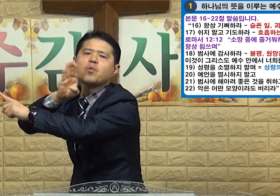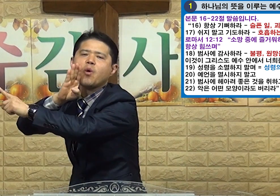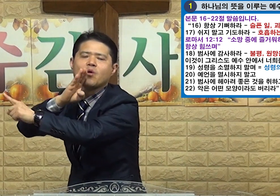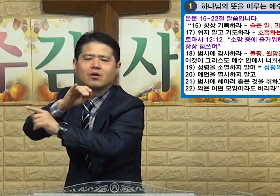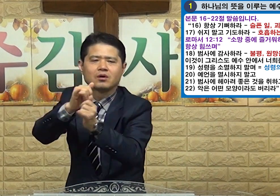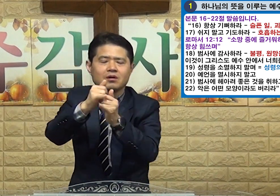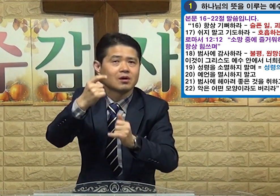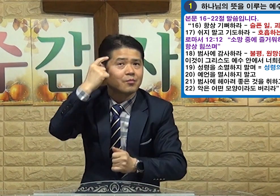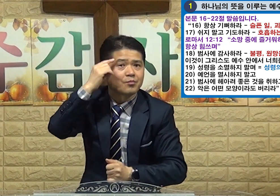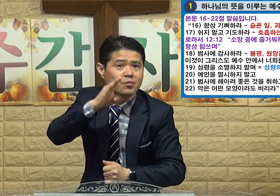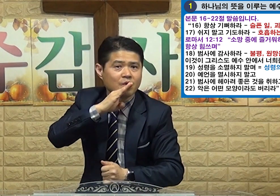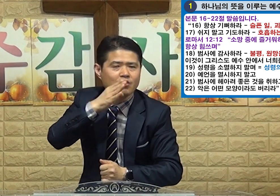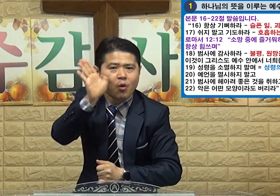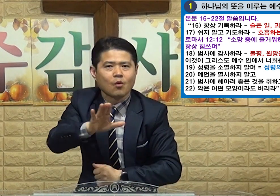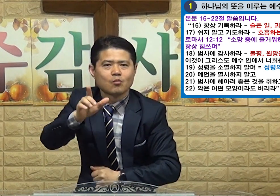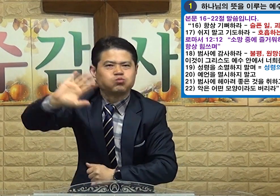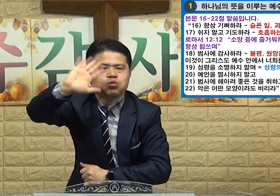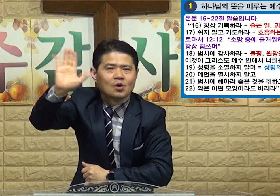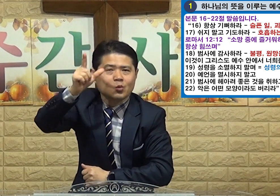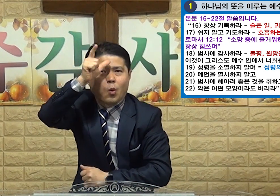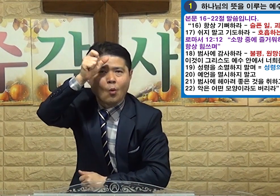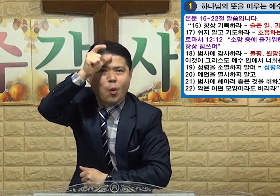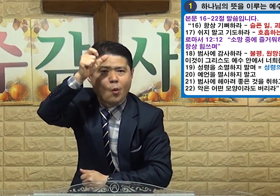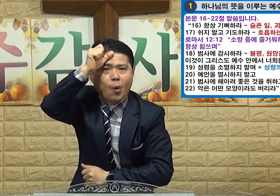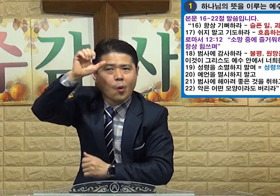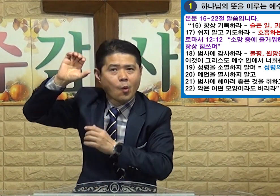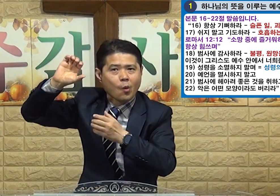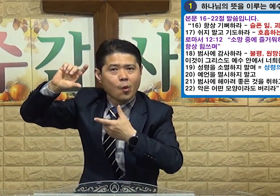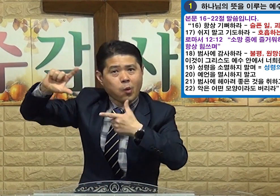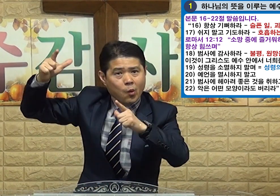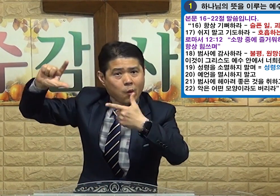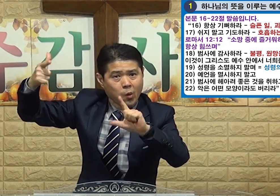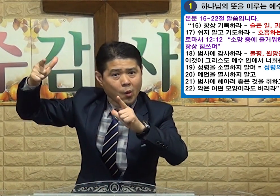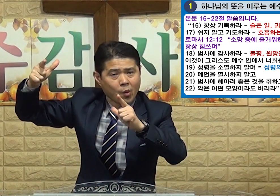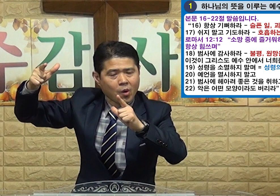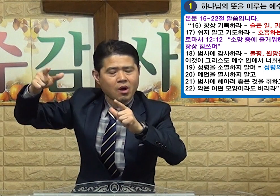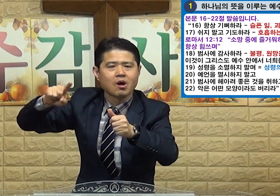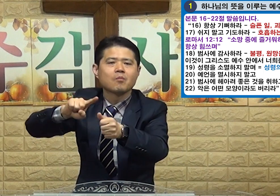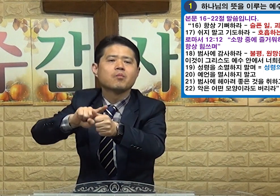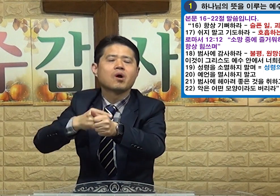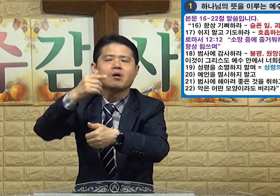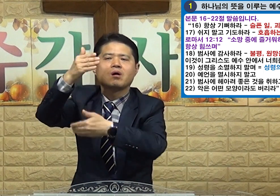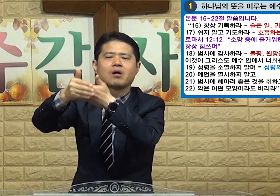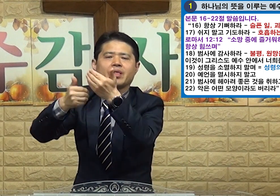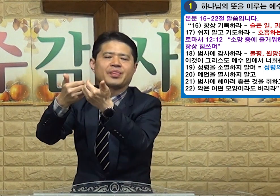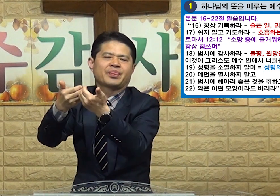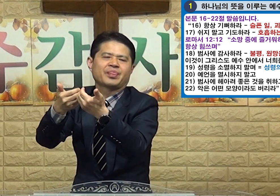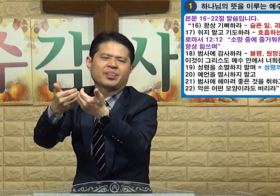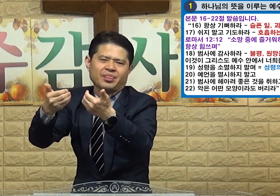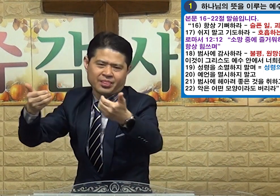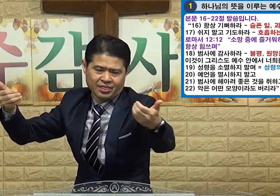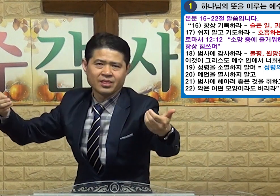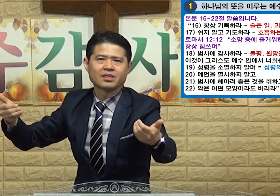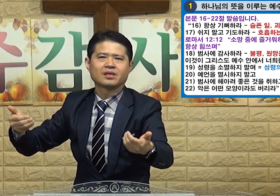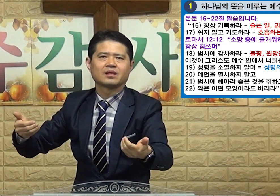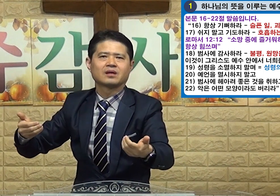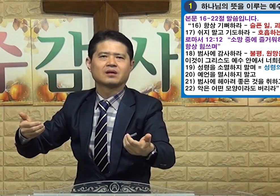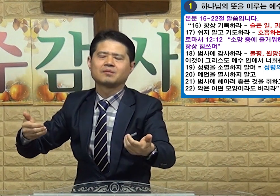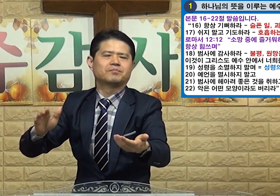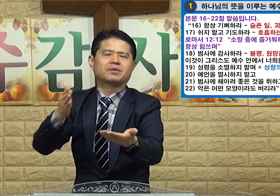다릅니다. 아버지는 낫고 우리가 그런데도 우리만의 고집을 일삼는다면 아버지와 멀어지기